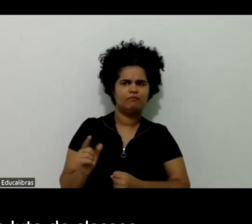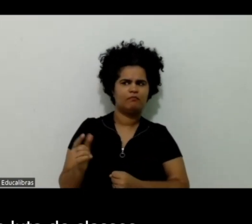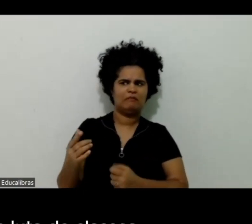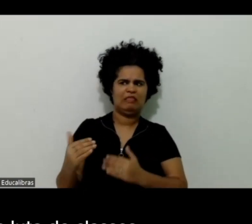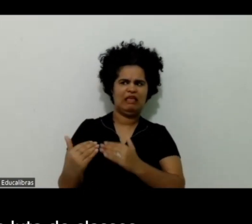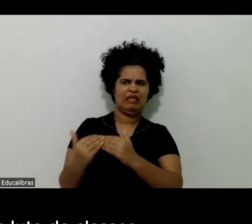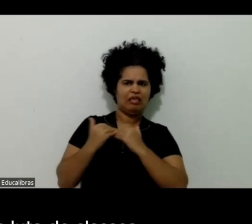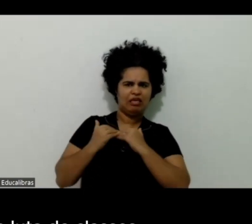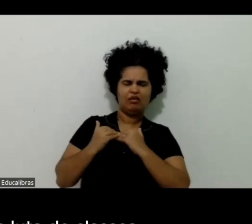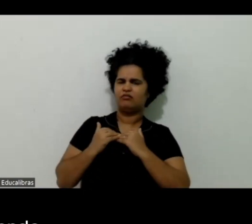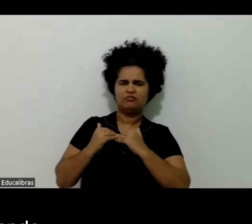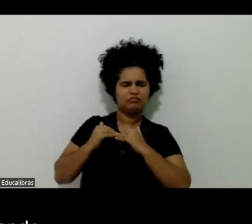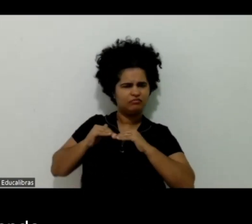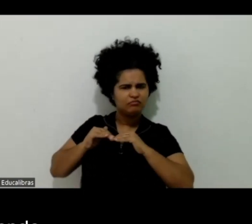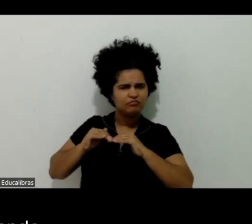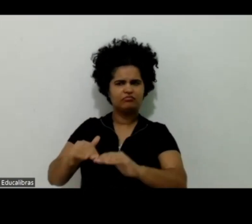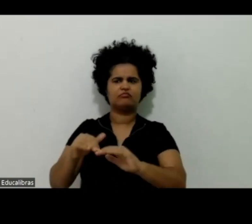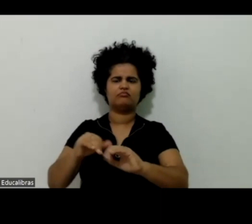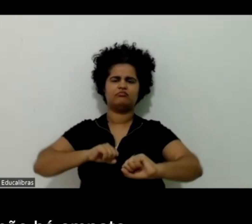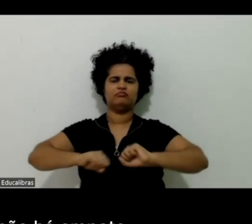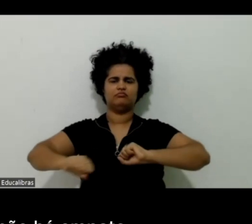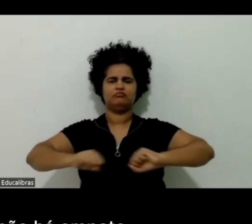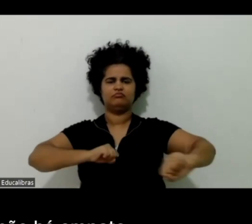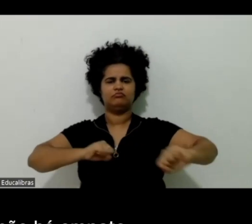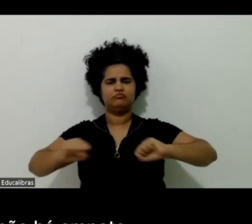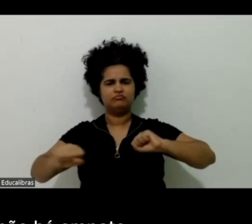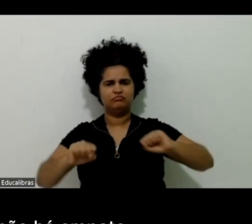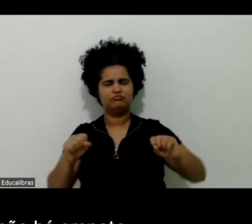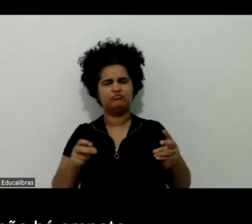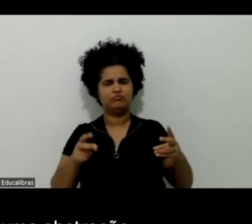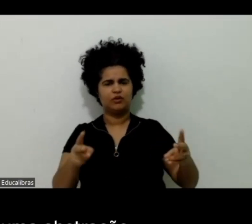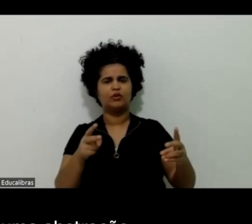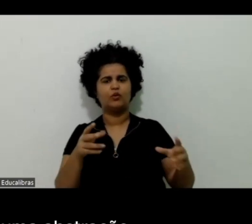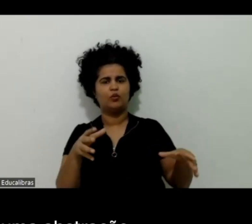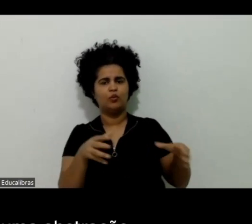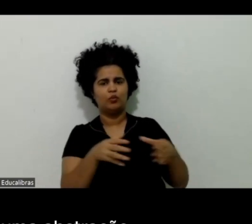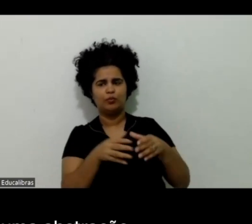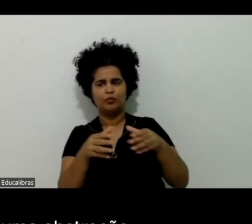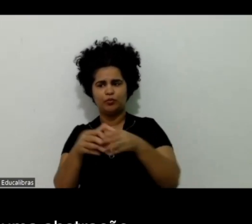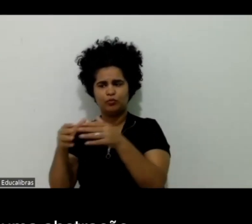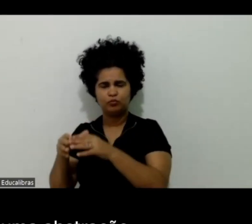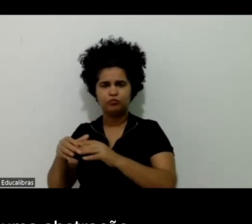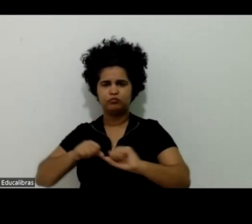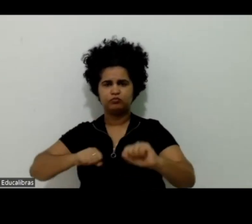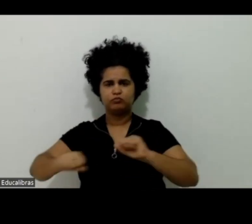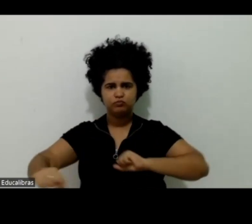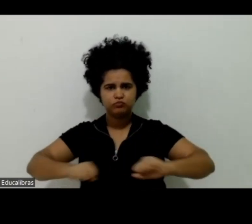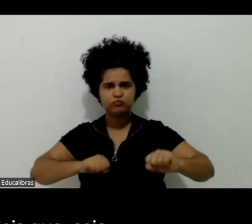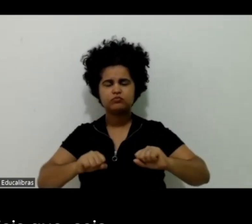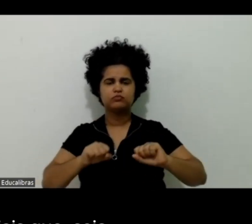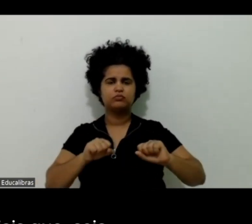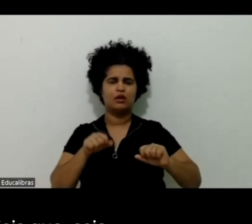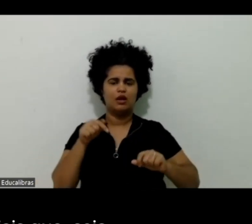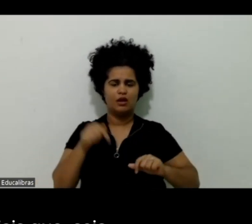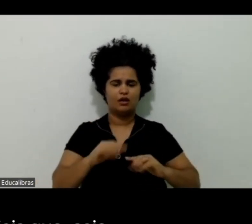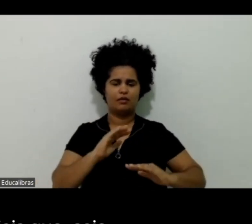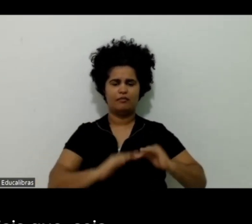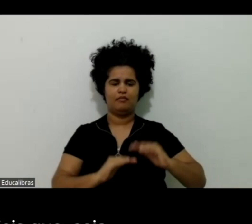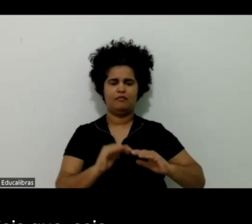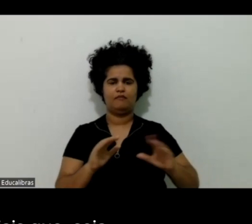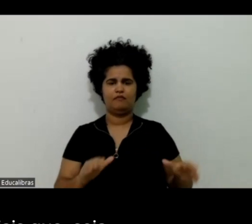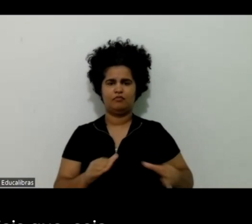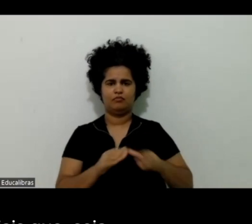está na luta de classes, né, e compreendendo, né, que na luta de classes não há empate e que essa classe não é uma abstração, nós,